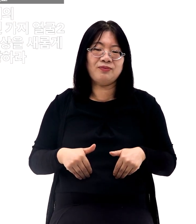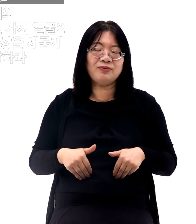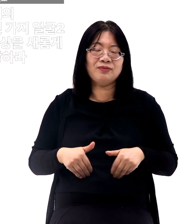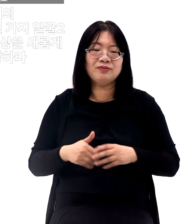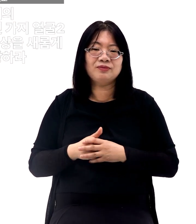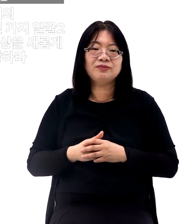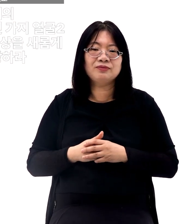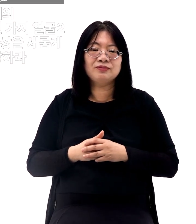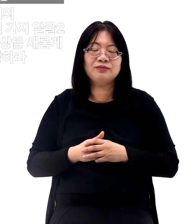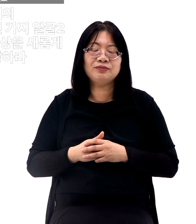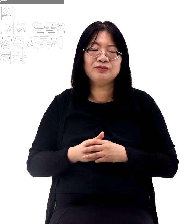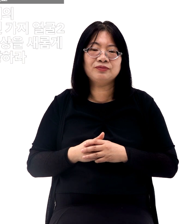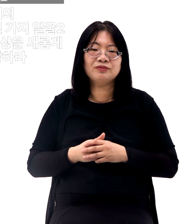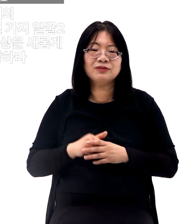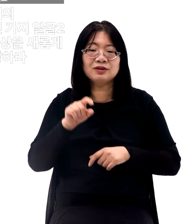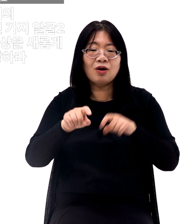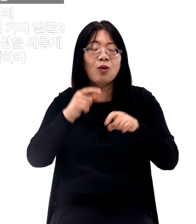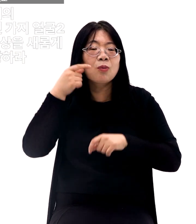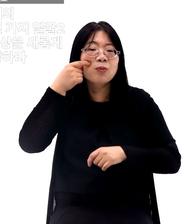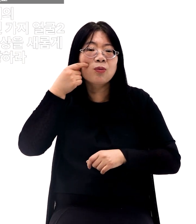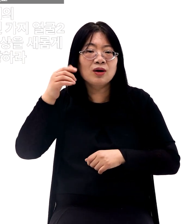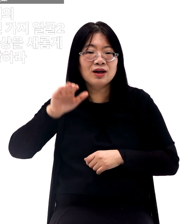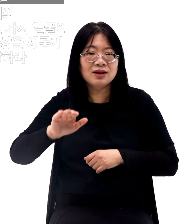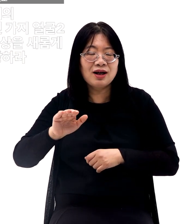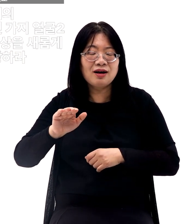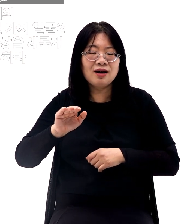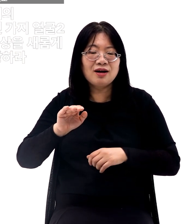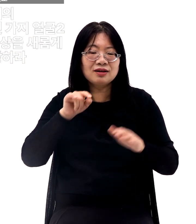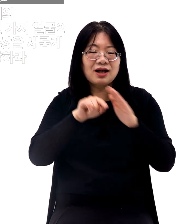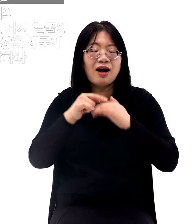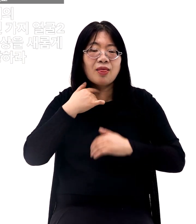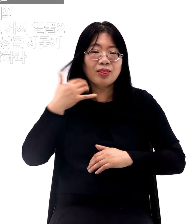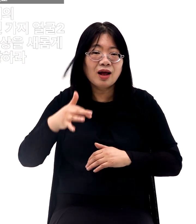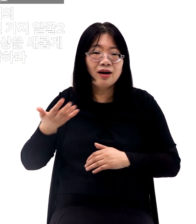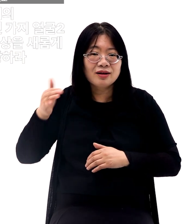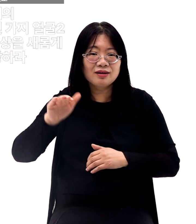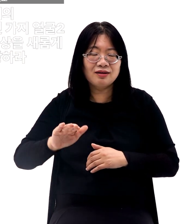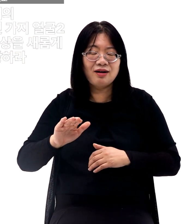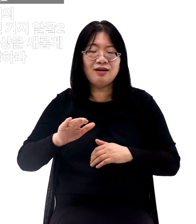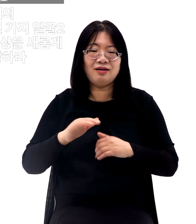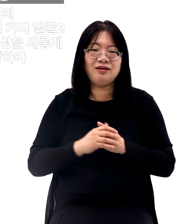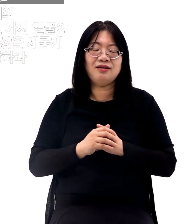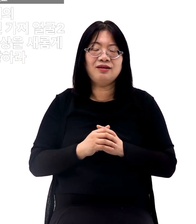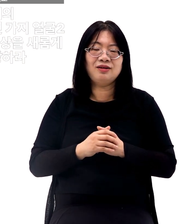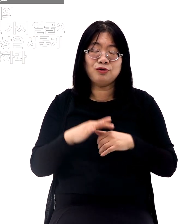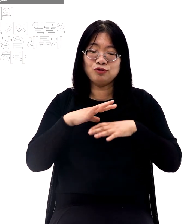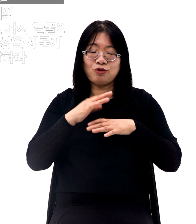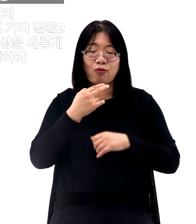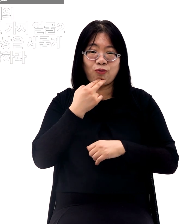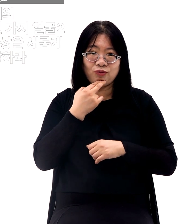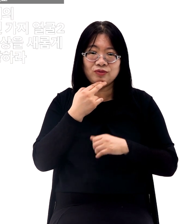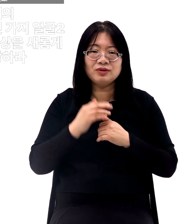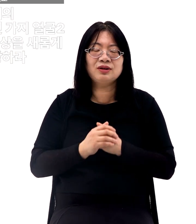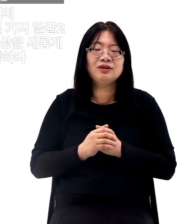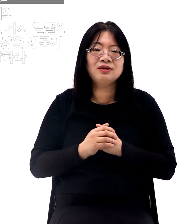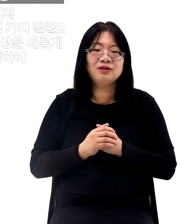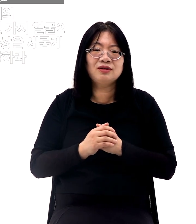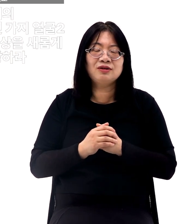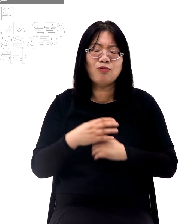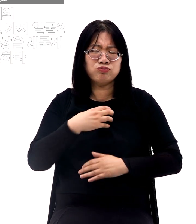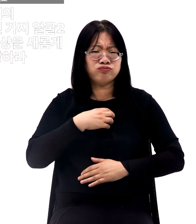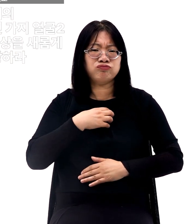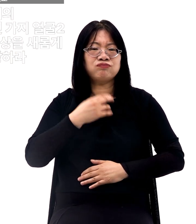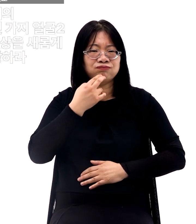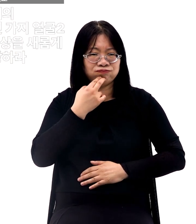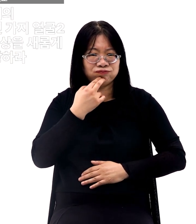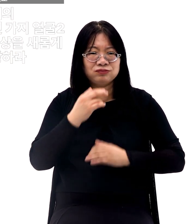여기서 아직 걸어보지 않았지만 가보지 않는 길이지만 두려울 것 없이 무서울 것